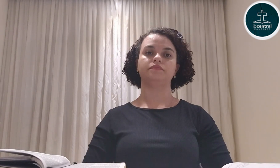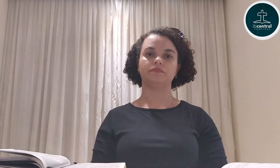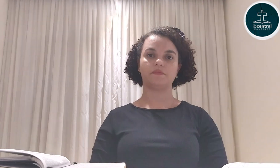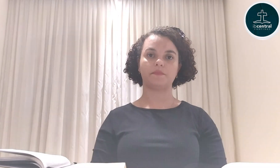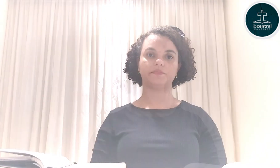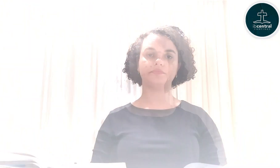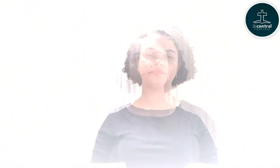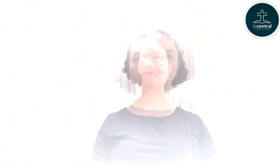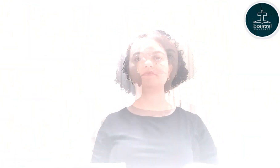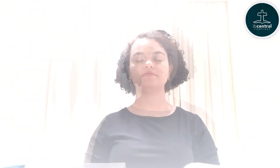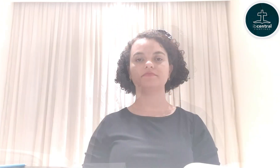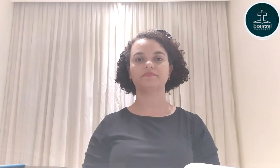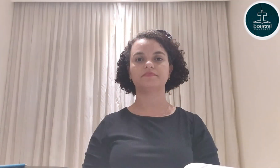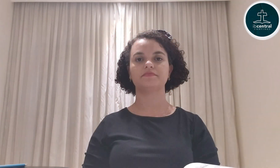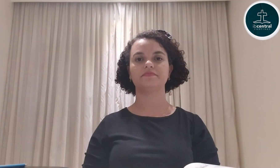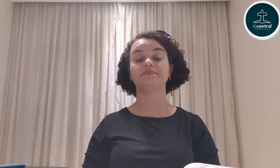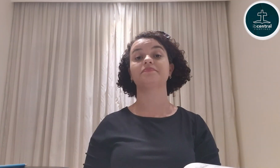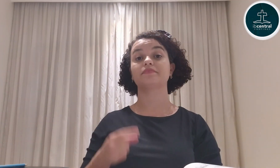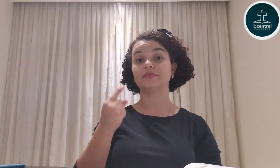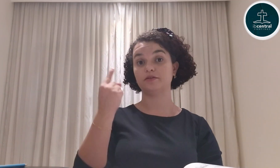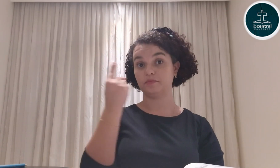Caim e como elas eram diferentes.